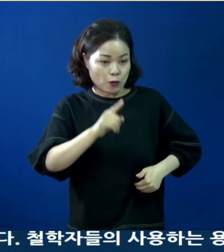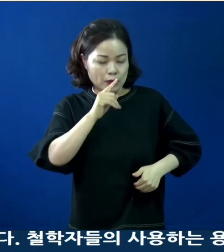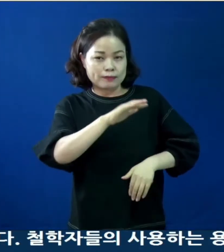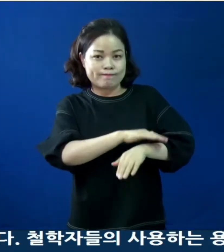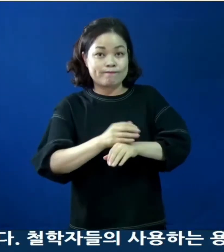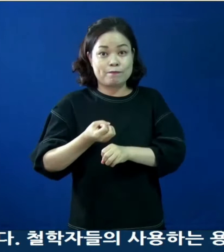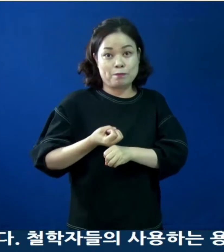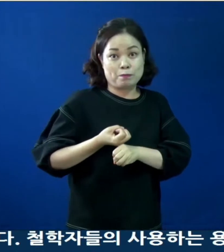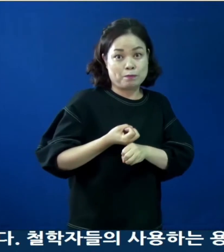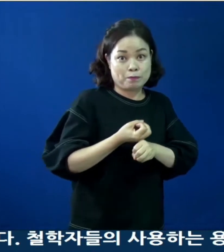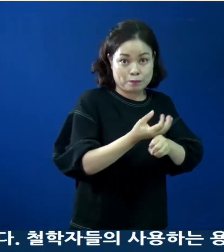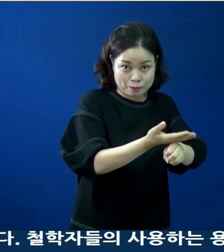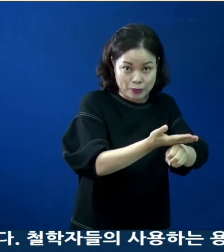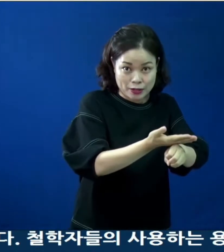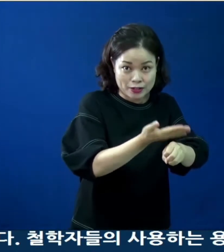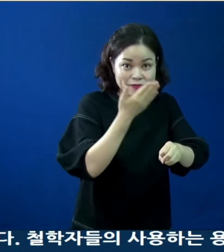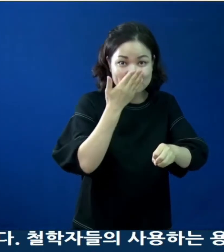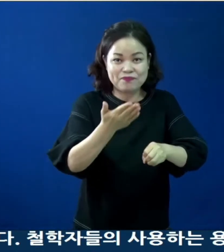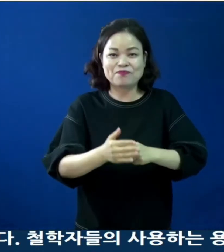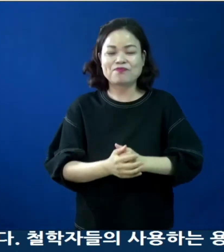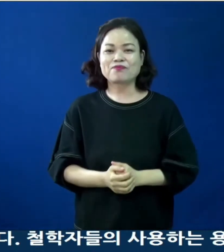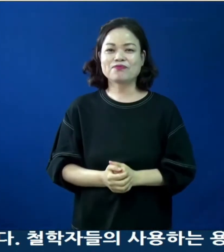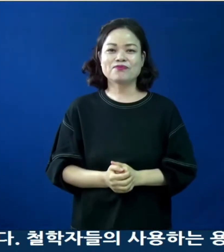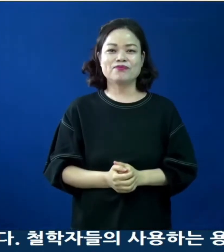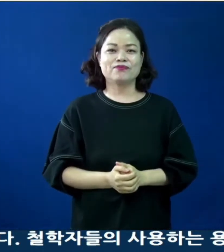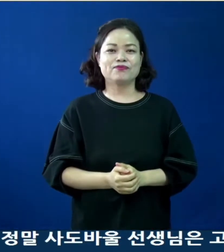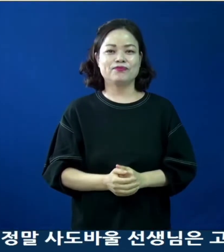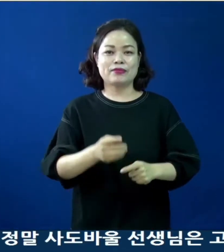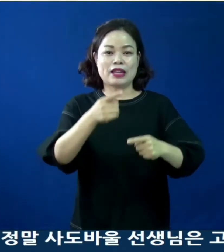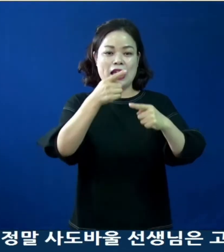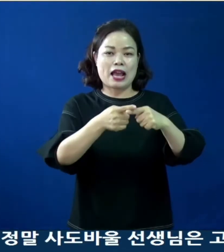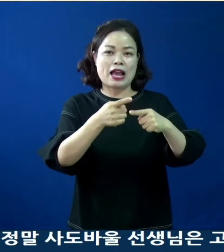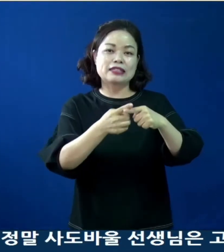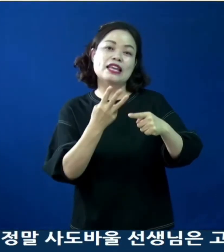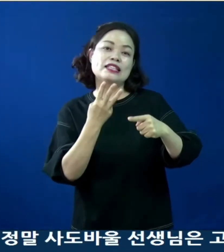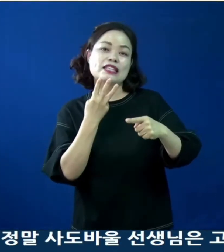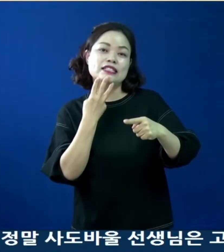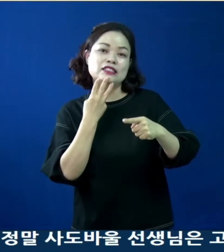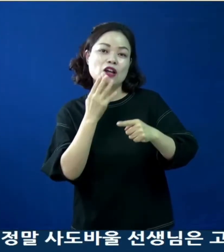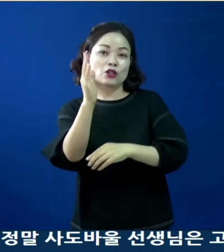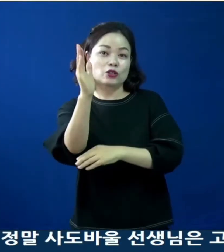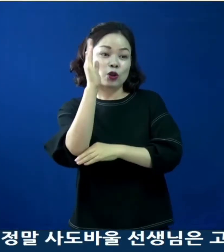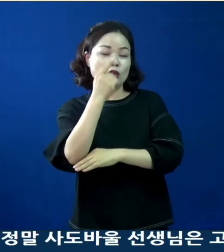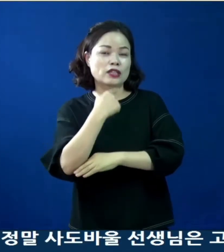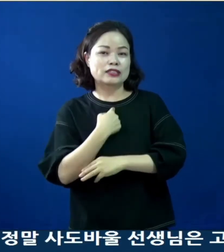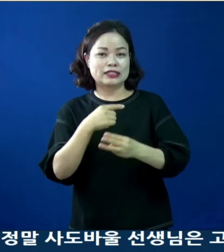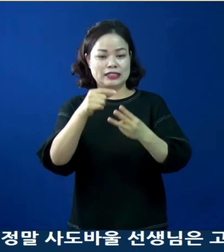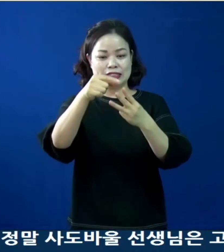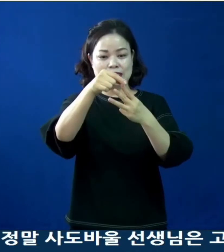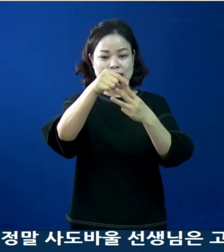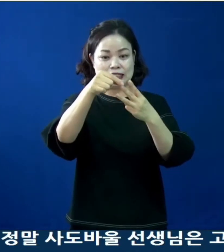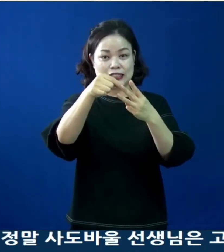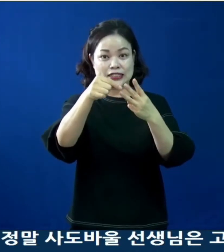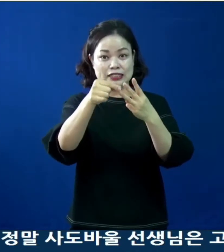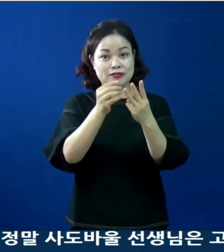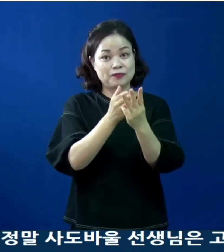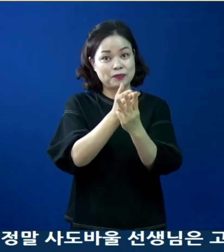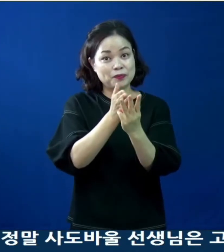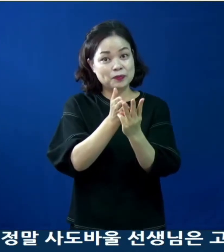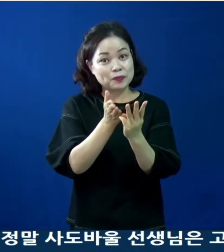전달할 수 있었던 거죠. 아덴에서 했던 설교는 크게 이제 세 부분으로 분류가